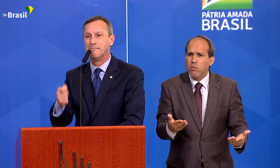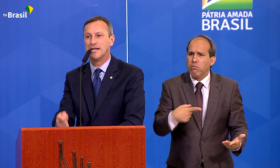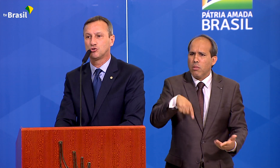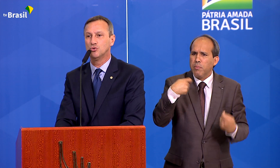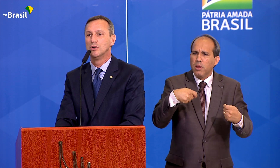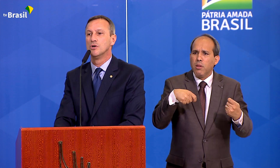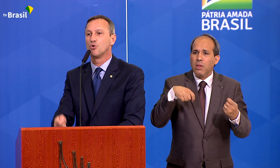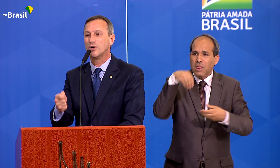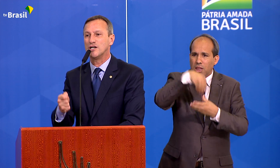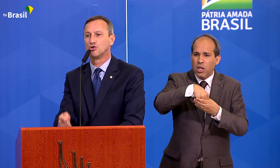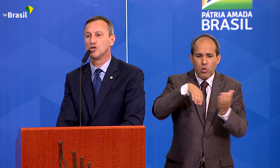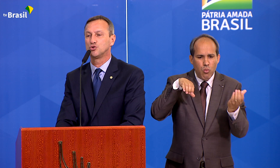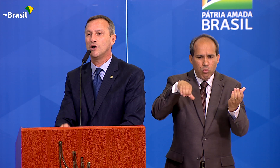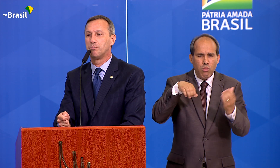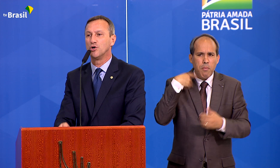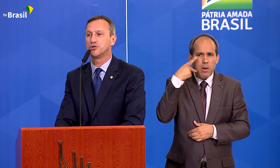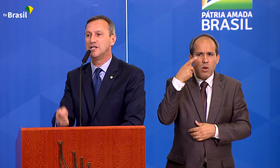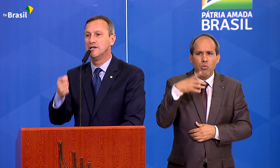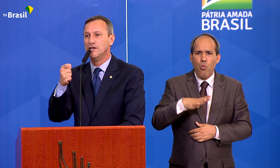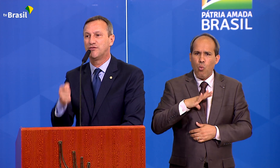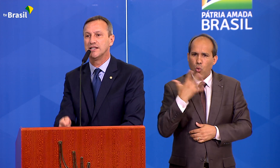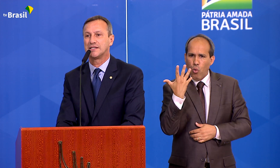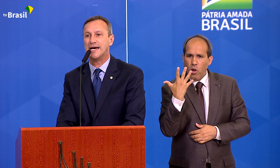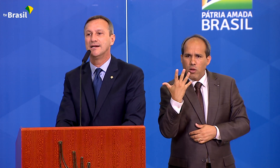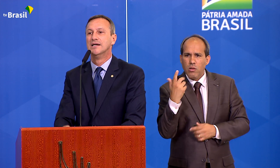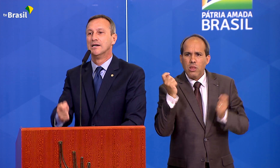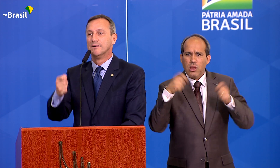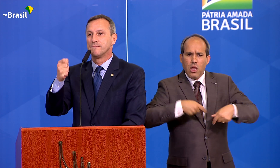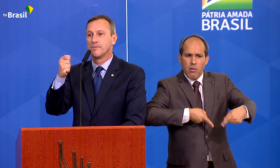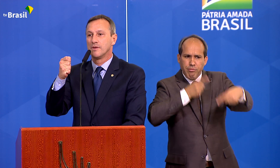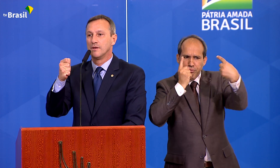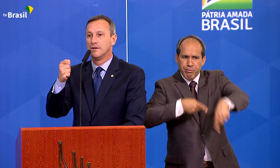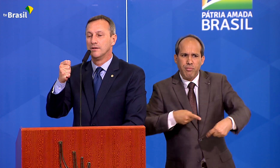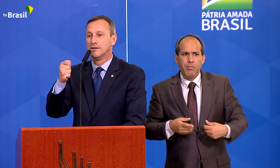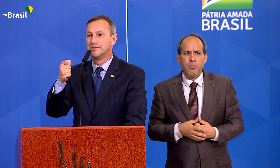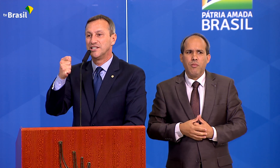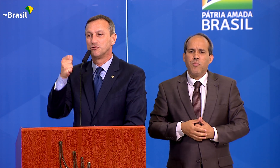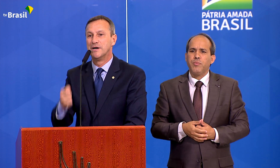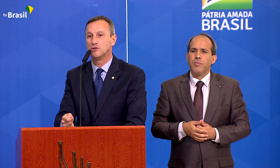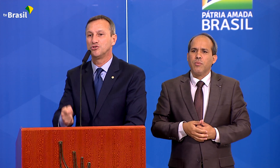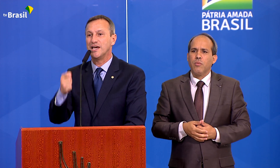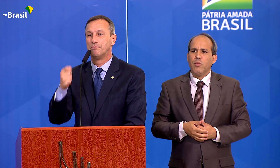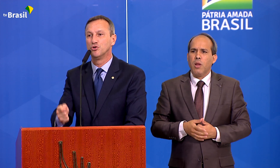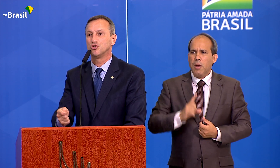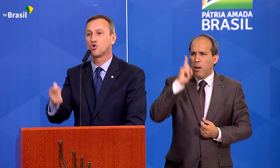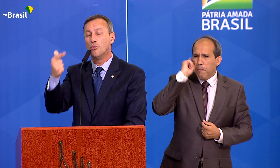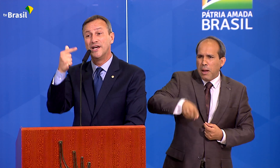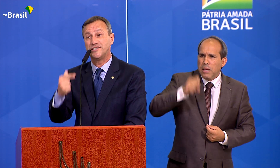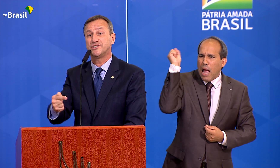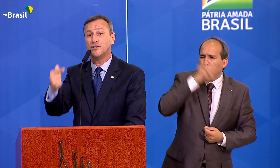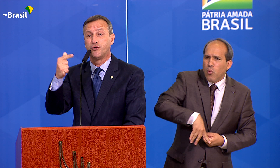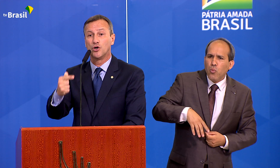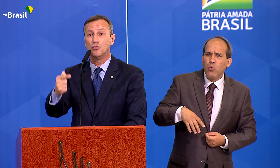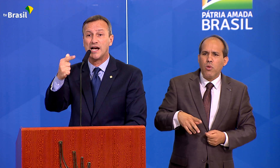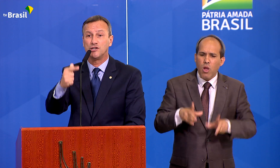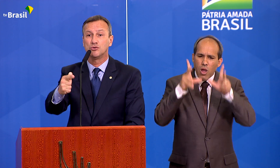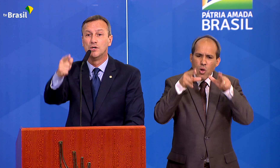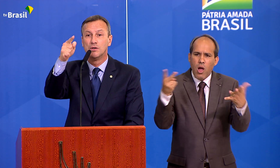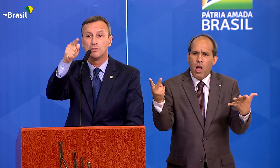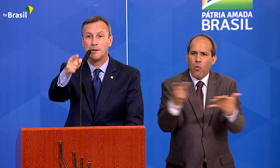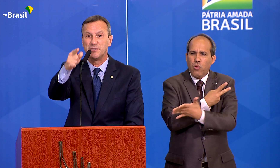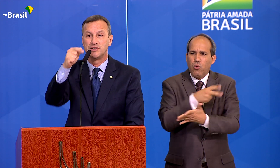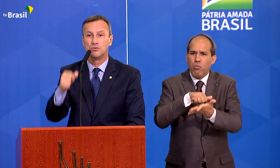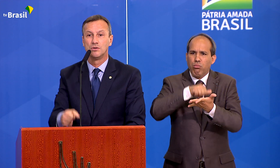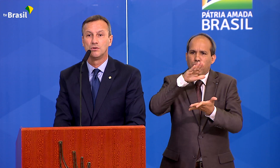um Parlamento corajoso a ponto de enfrentar os desmandos e abusos com esses que